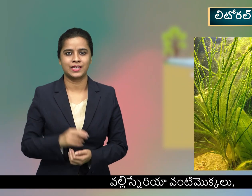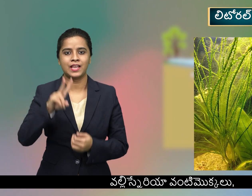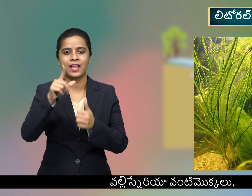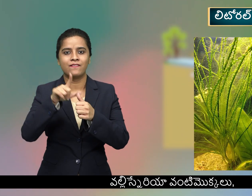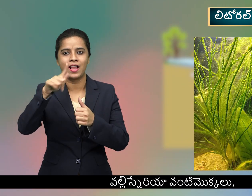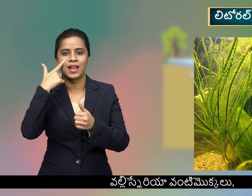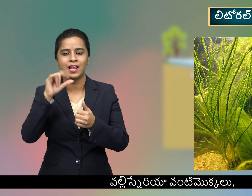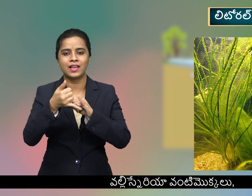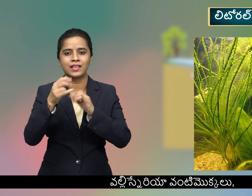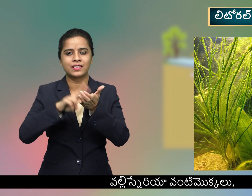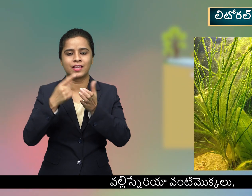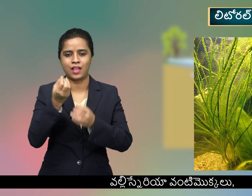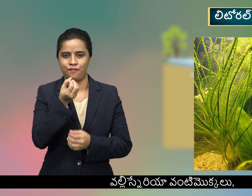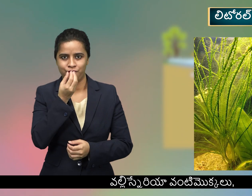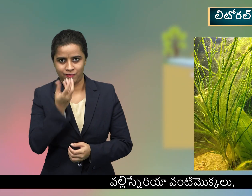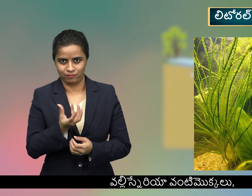వల్లిస్నేరియా వంటి మొక్కలు.